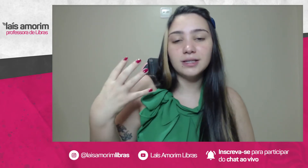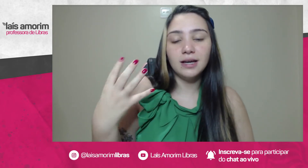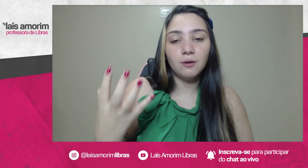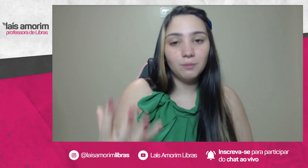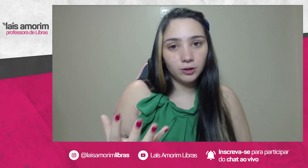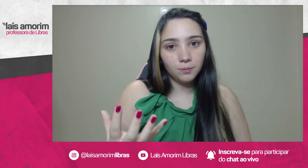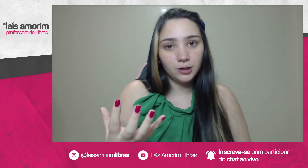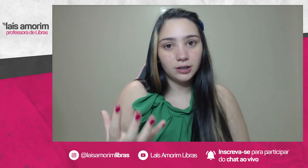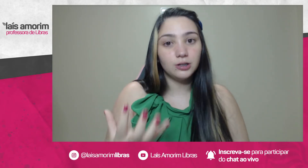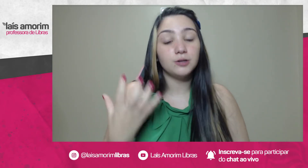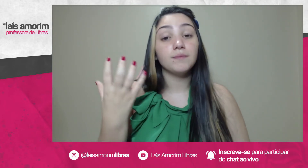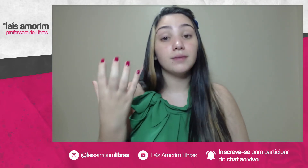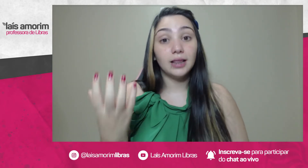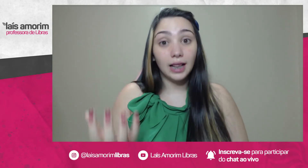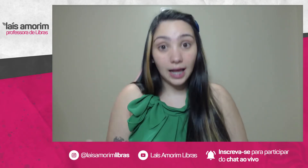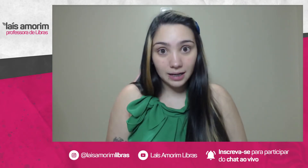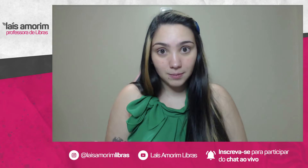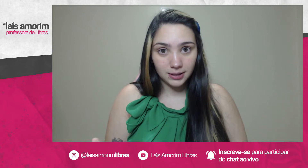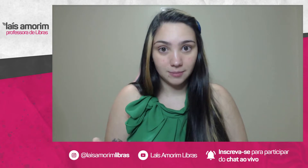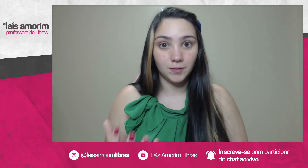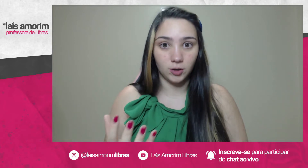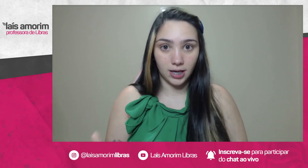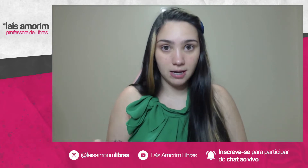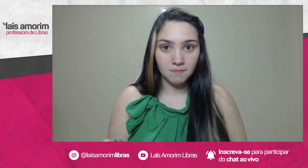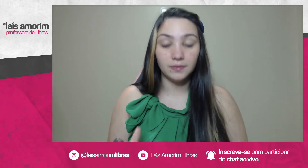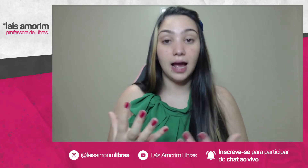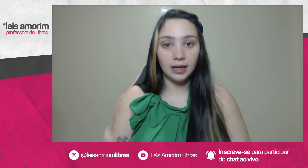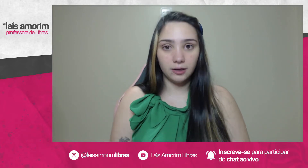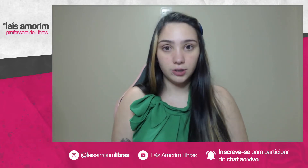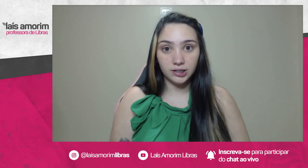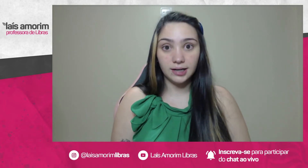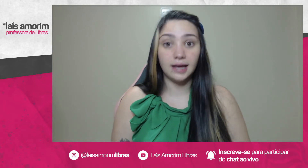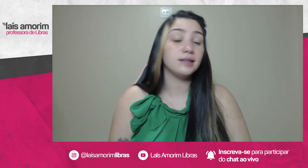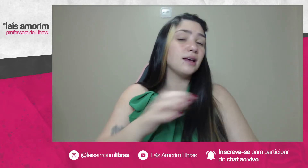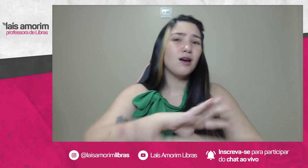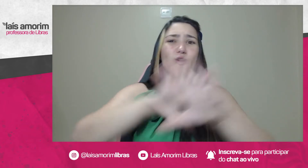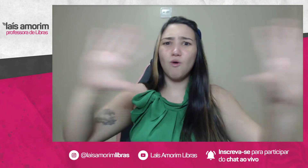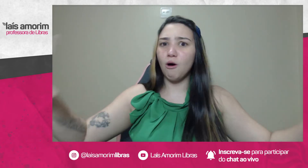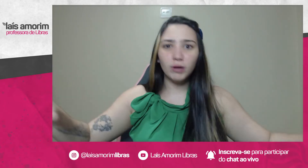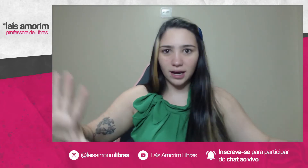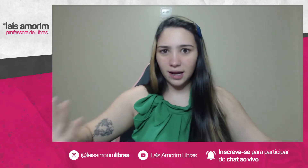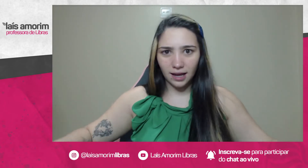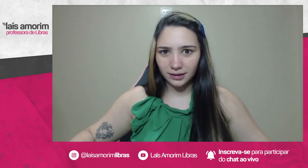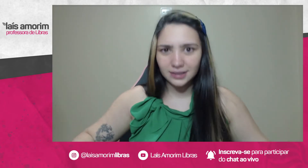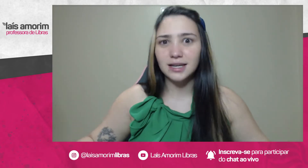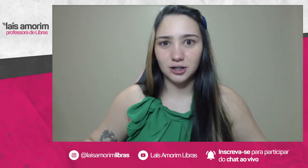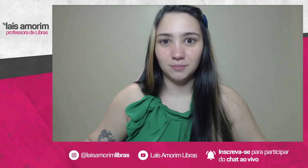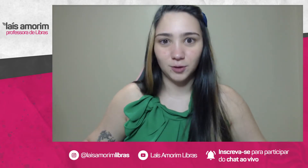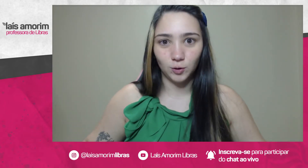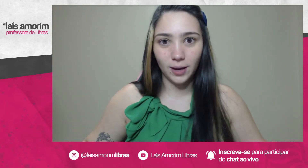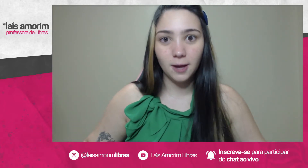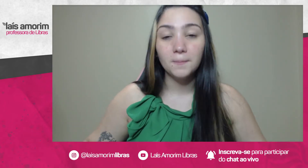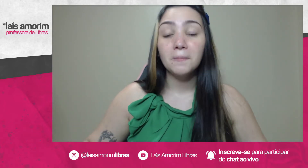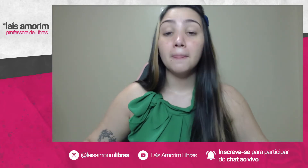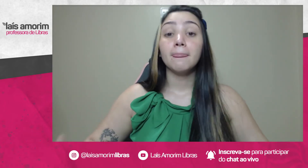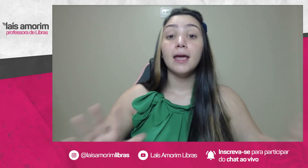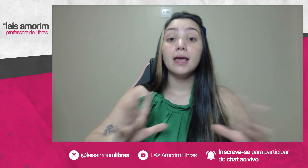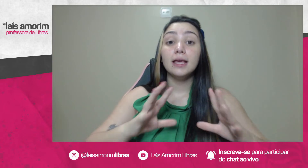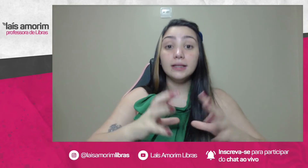é muito importante na Libras, ok? Na língua de sinais, qualquer ela que seja, tudo bem? Então,